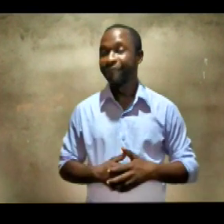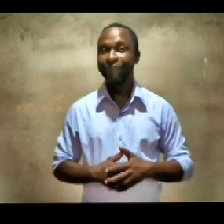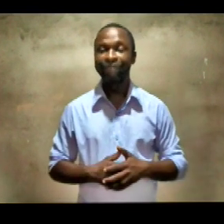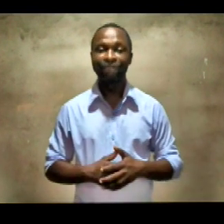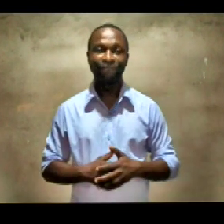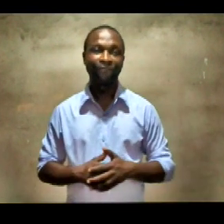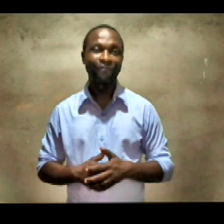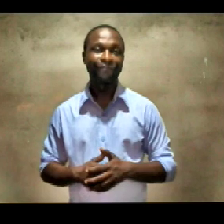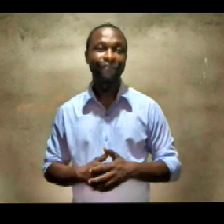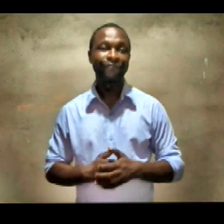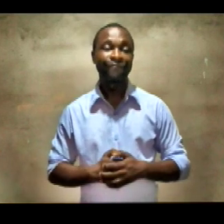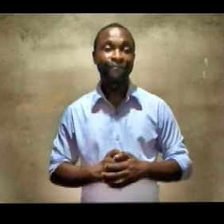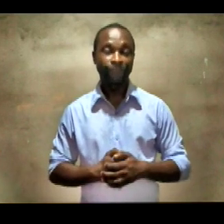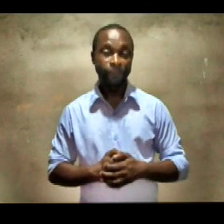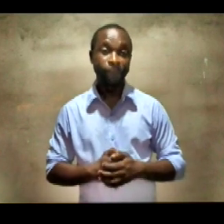Monkam.